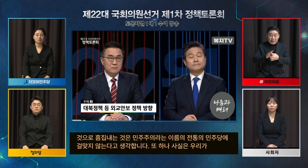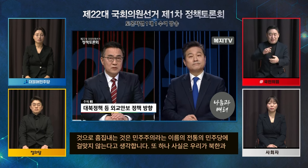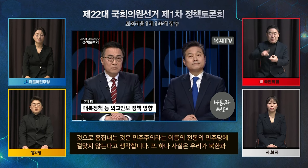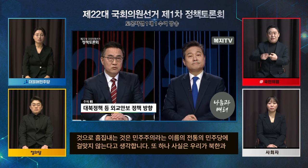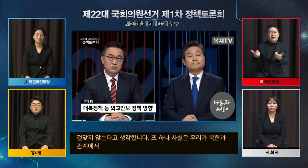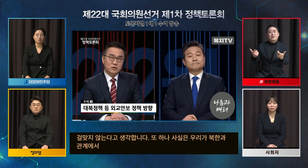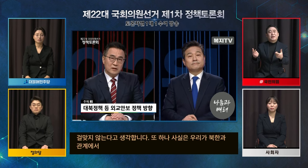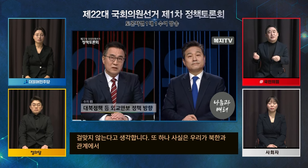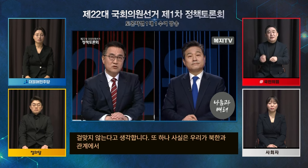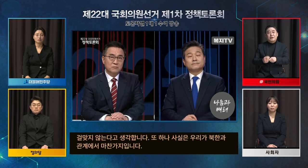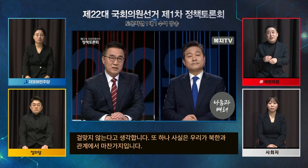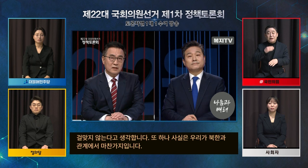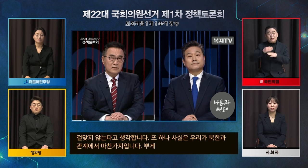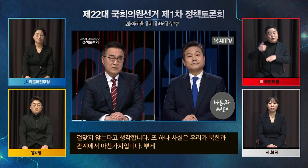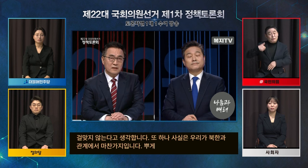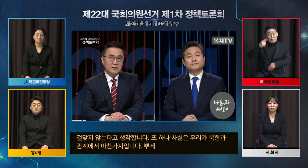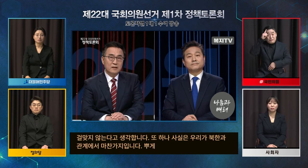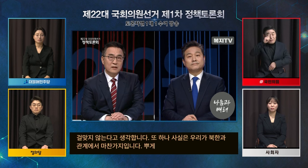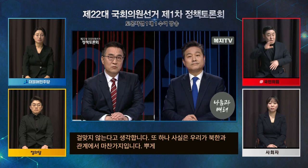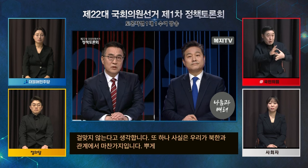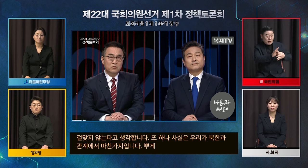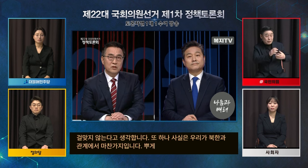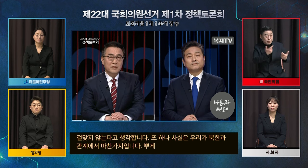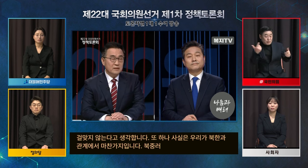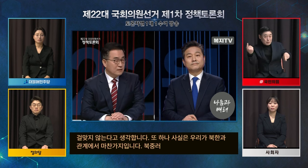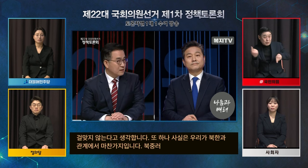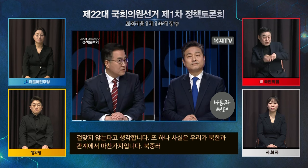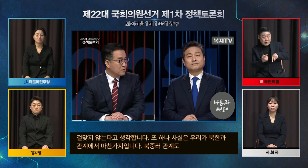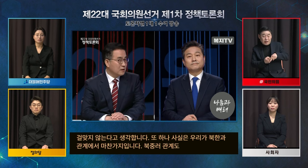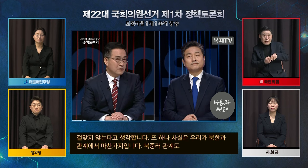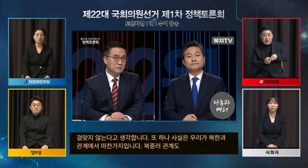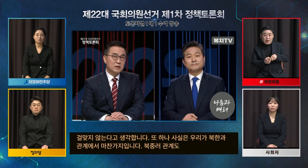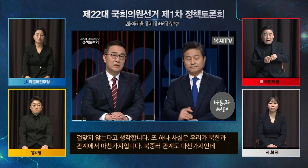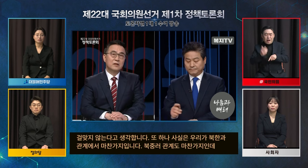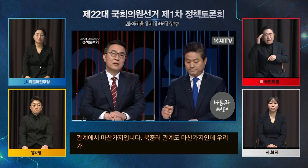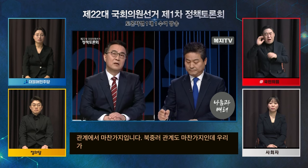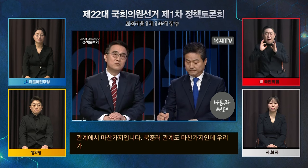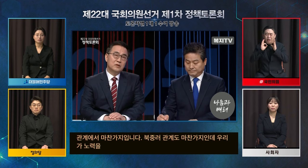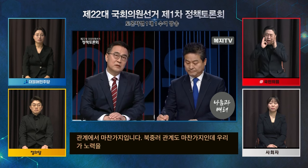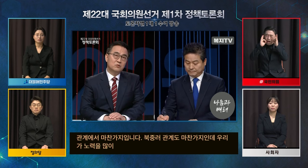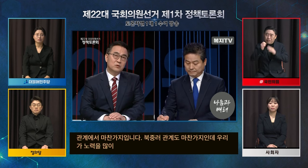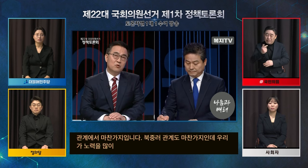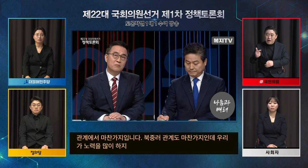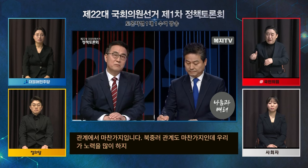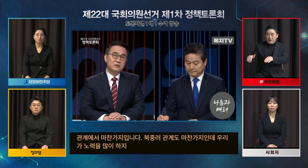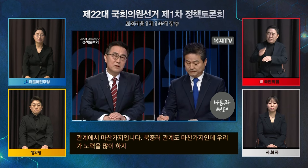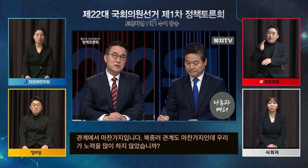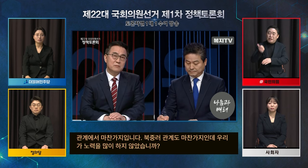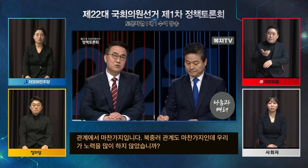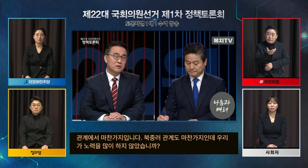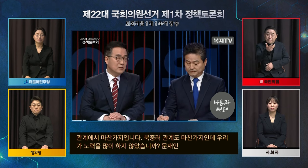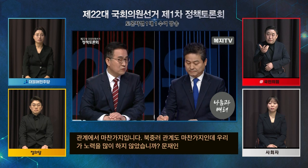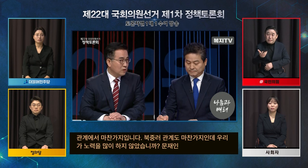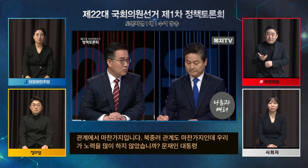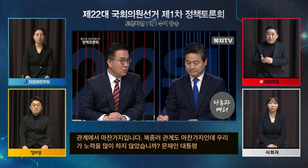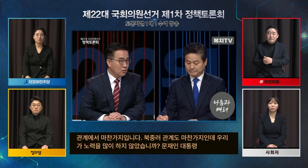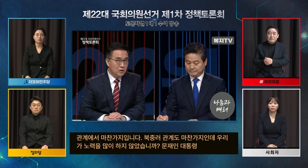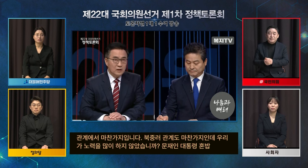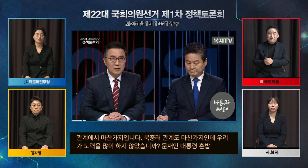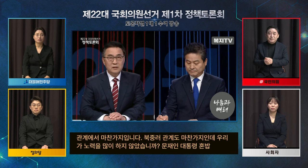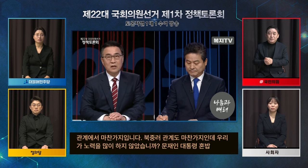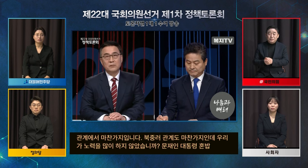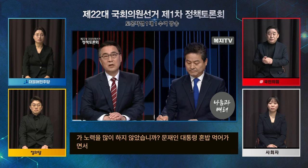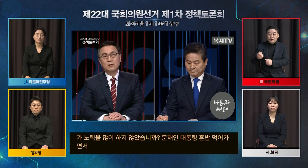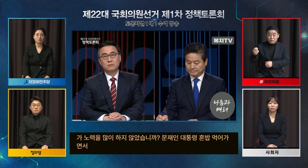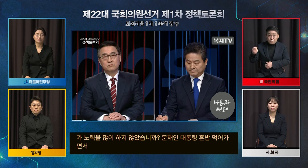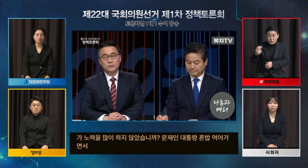마찬가지입니다. 북중로의 관계에서도 마찬가지인데 우리가 노력을 많이 하지 않았습니까? 문재인 대통령은 혼밥 먹어가면서 북경을 다녀왔고